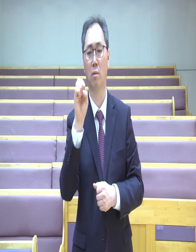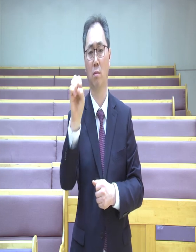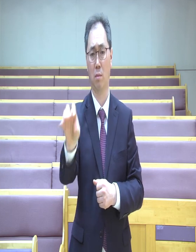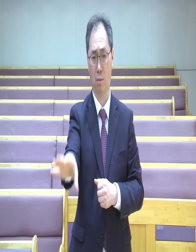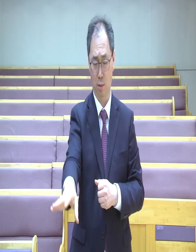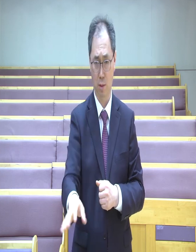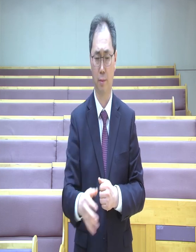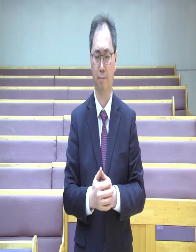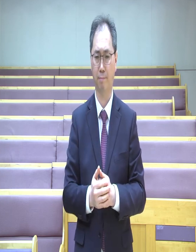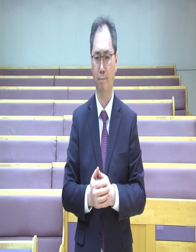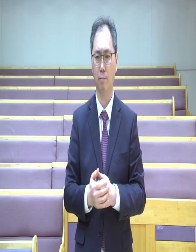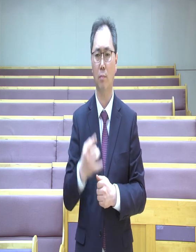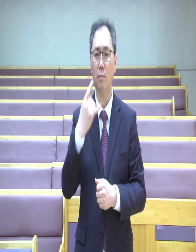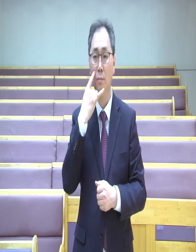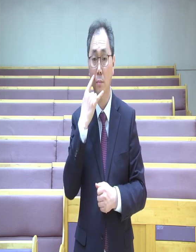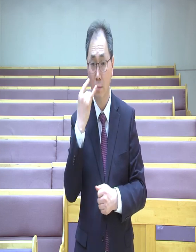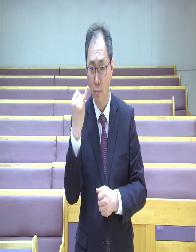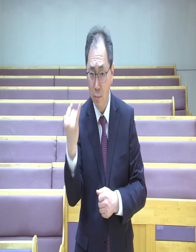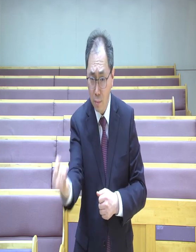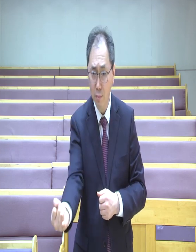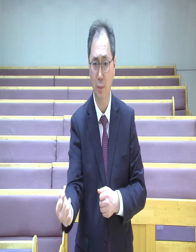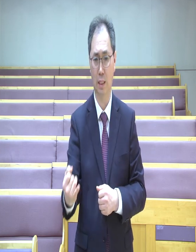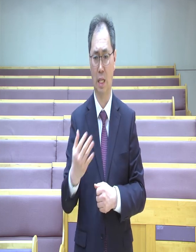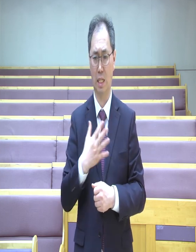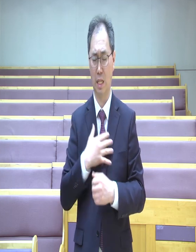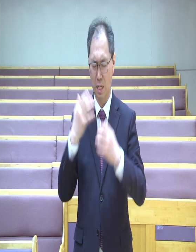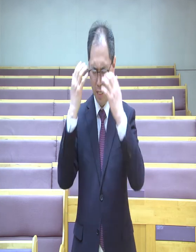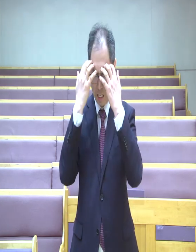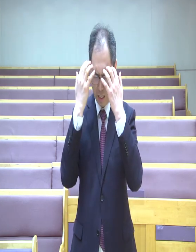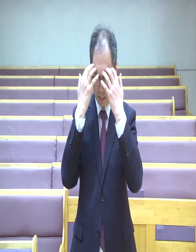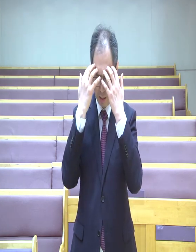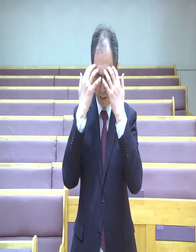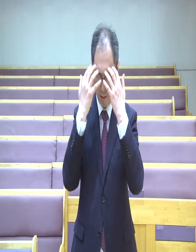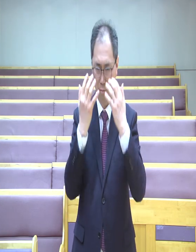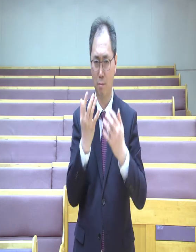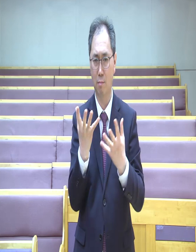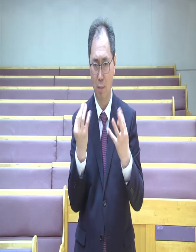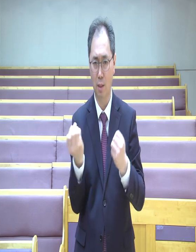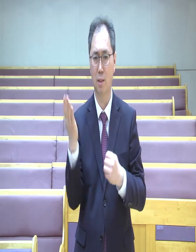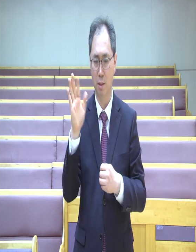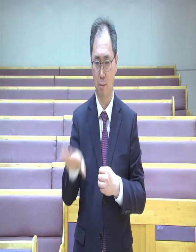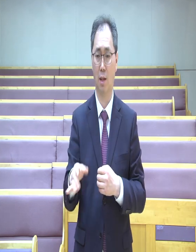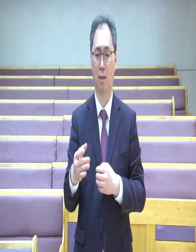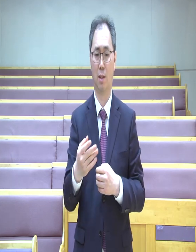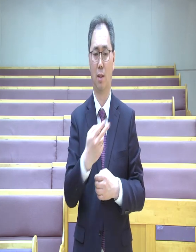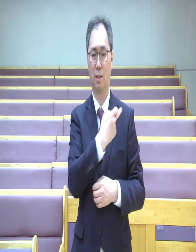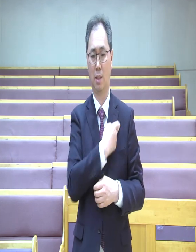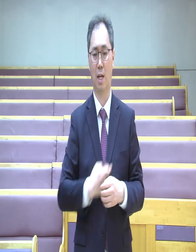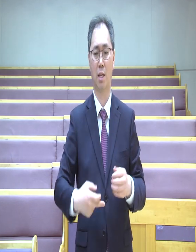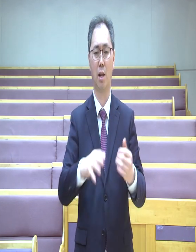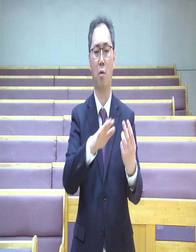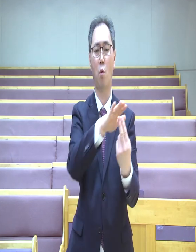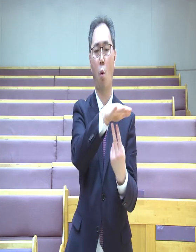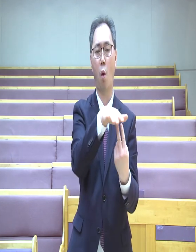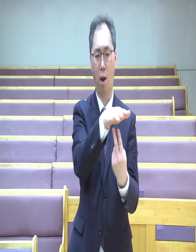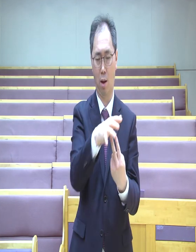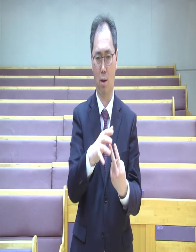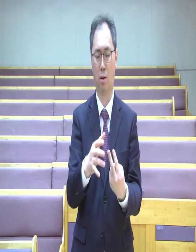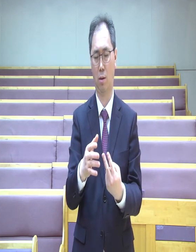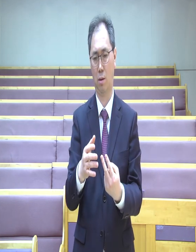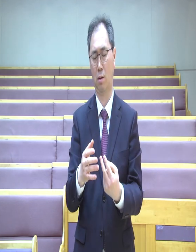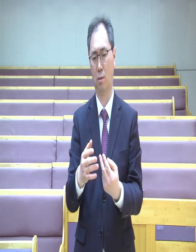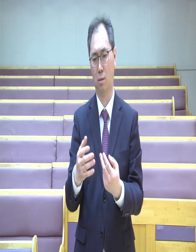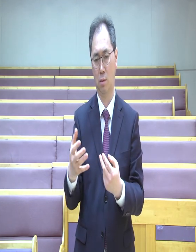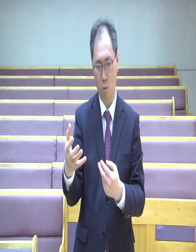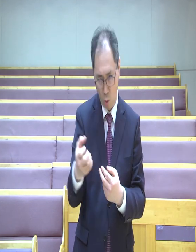표현은 당시 귀부인을 향해 썼던 극존칭의 표현으로 우리는 이해해야 됩니다. 우리말로